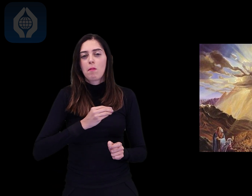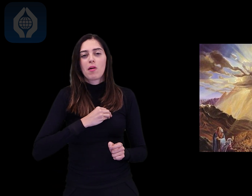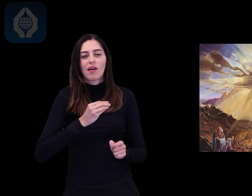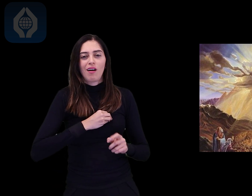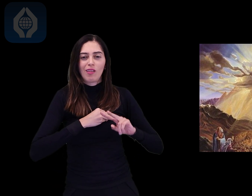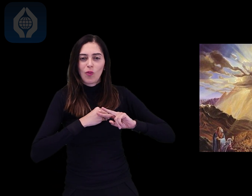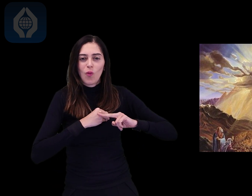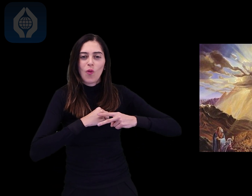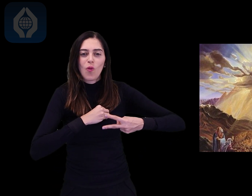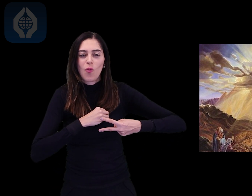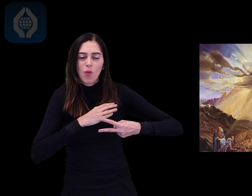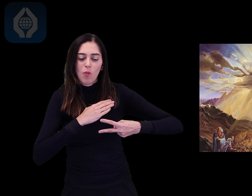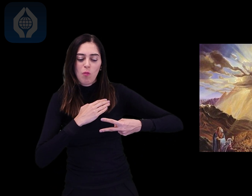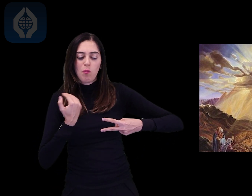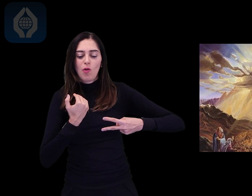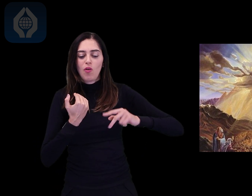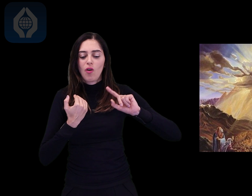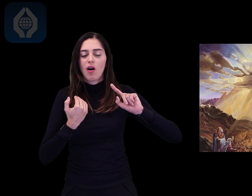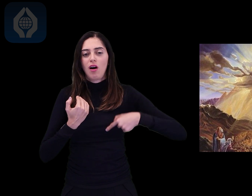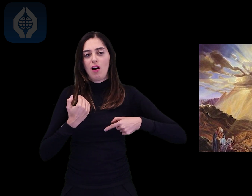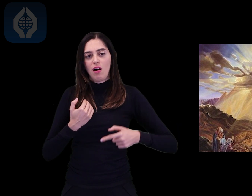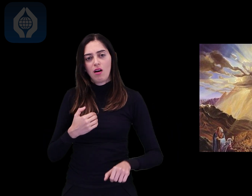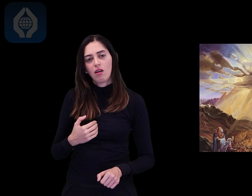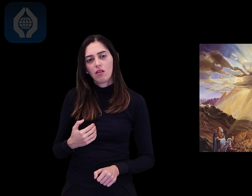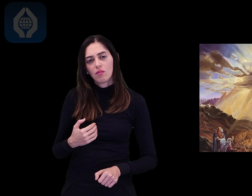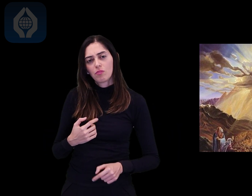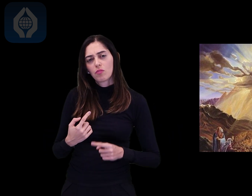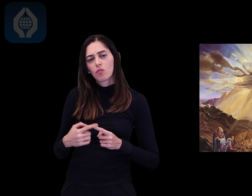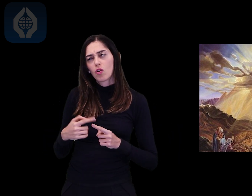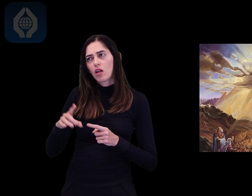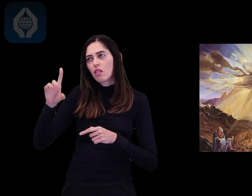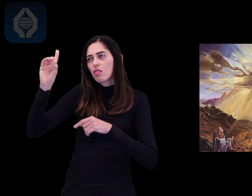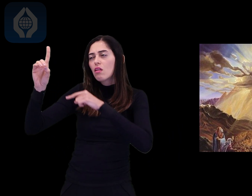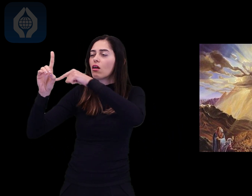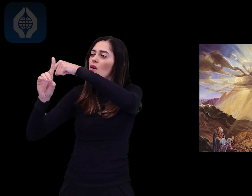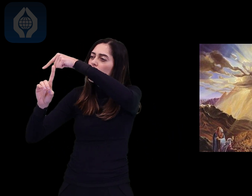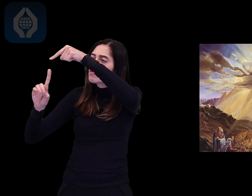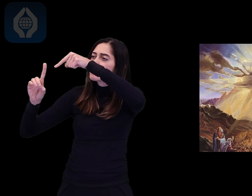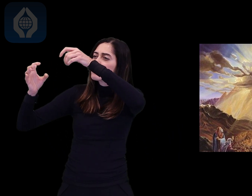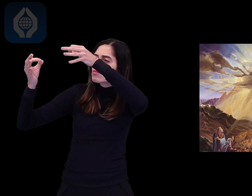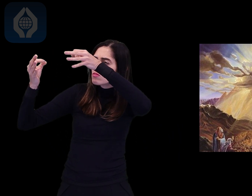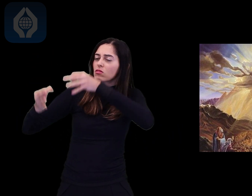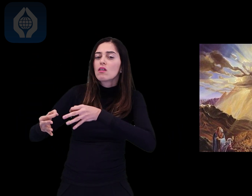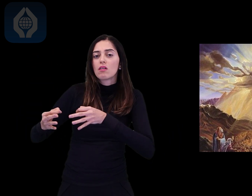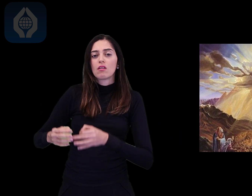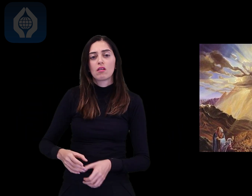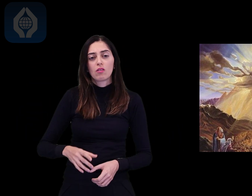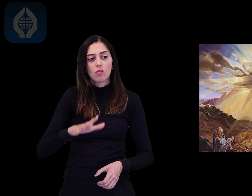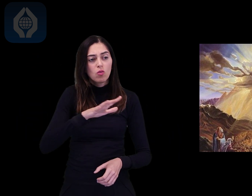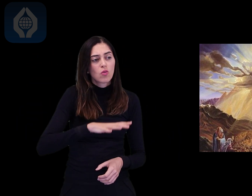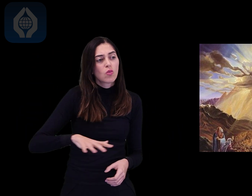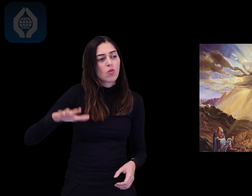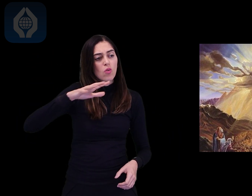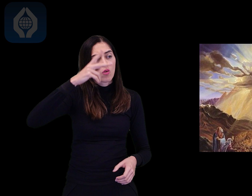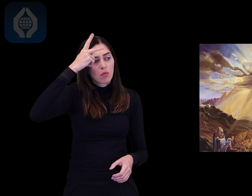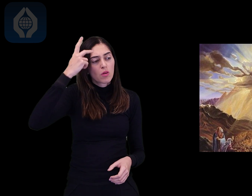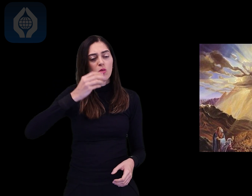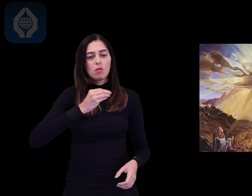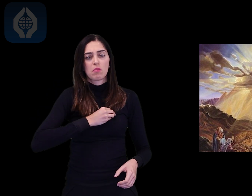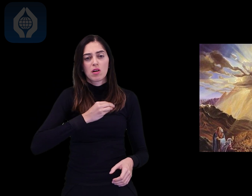castigo para todo pecado é a morte. Isso porque Deus é absolutamente santo e o homem é pecador,